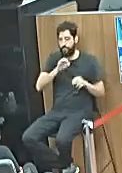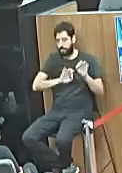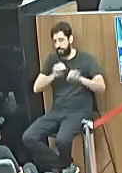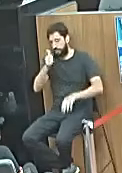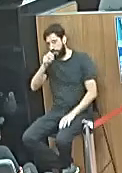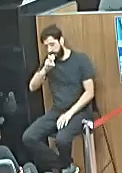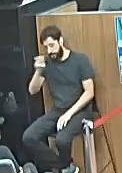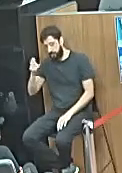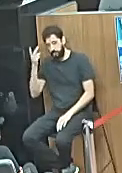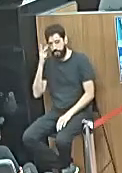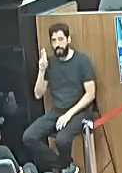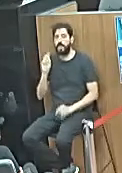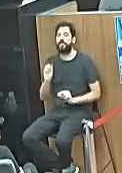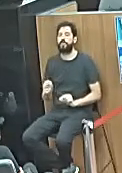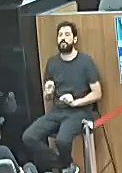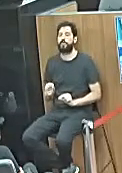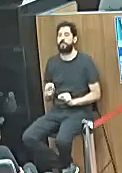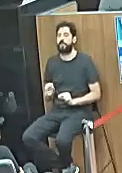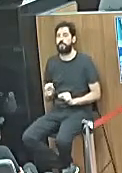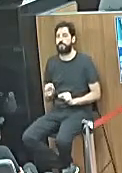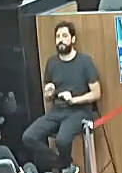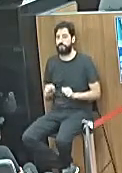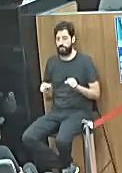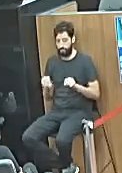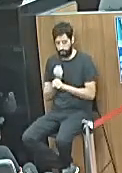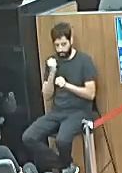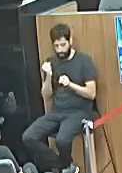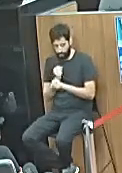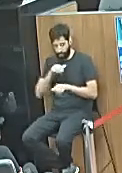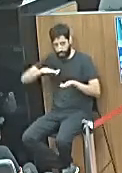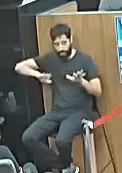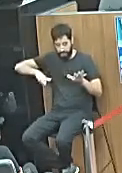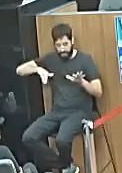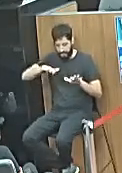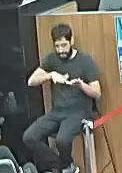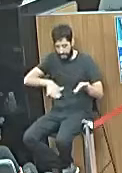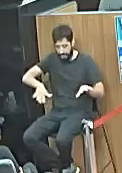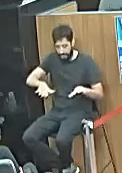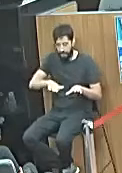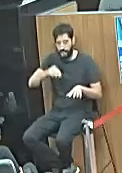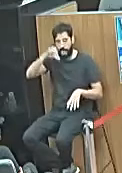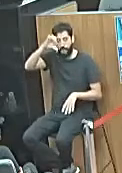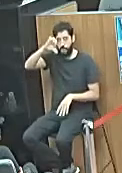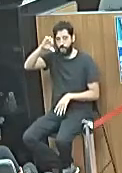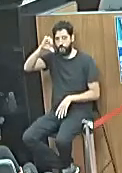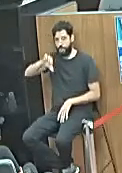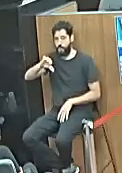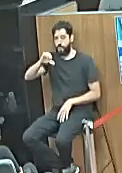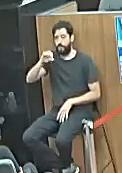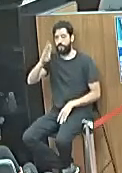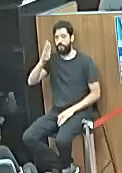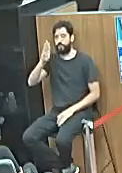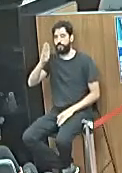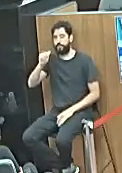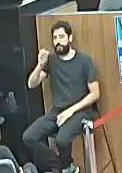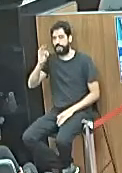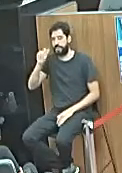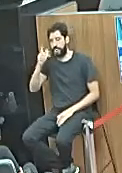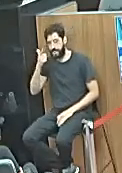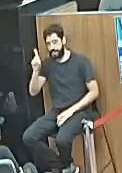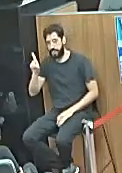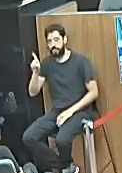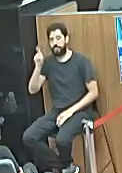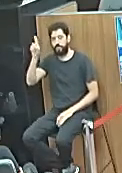com a finalidade de construir uma piscina no complexo de treinamento do 9º batalhão de bombeiros militar em varginha em